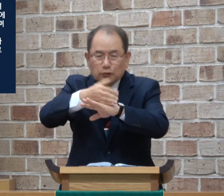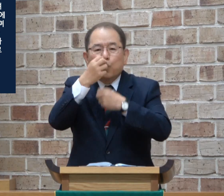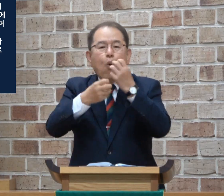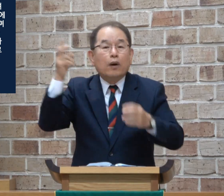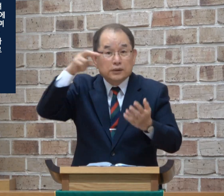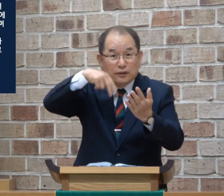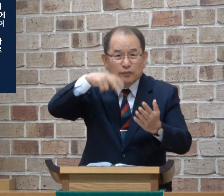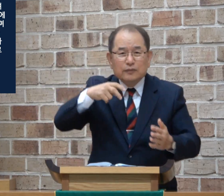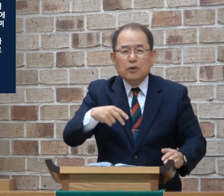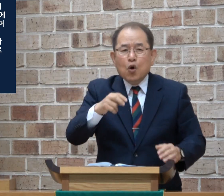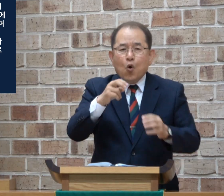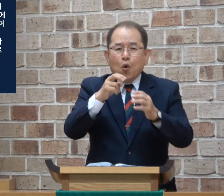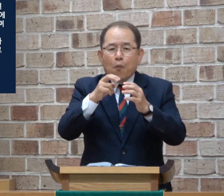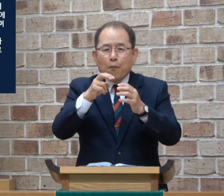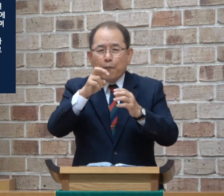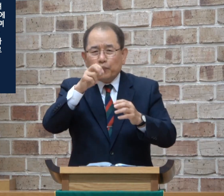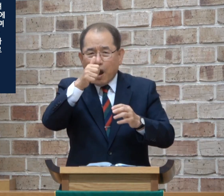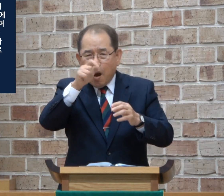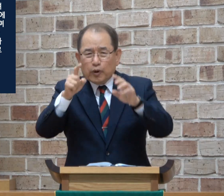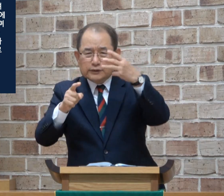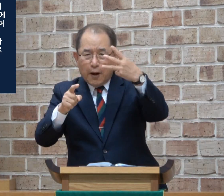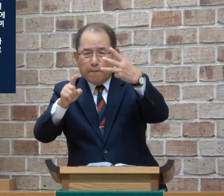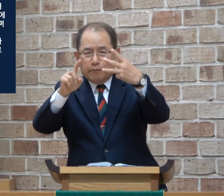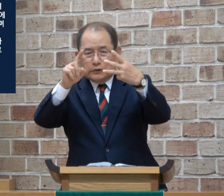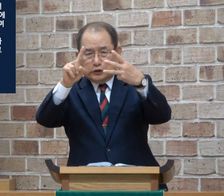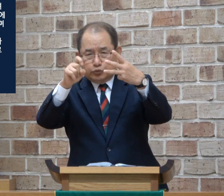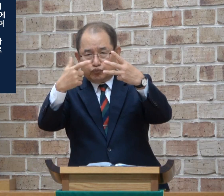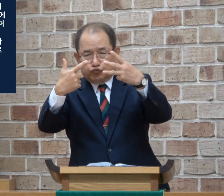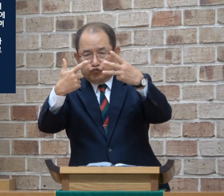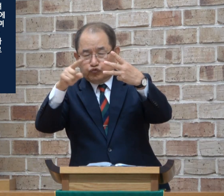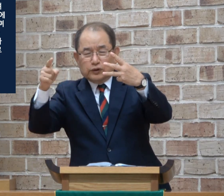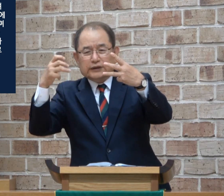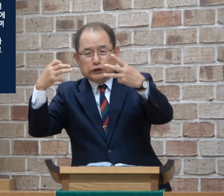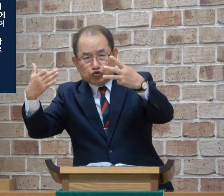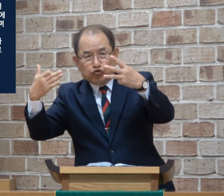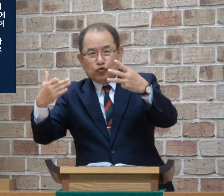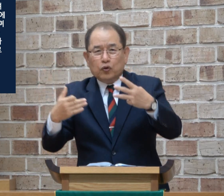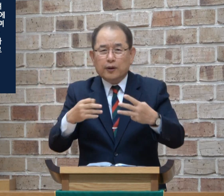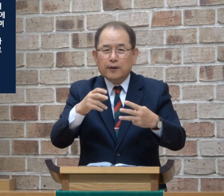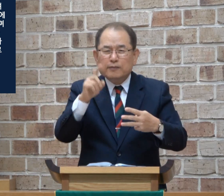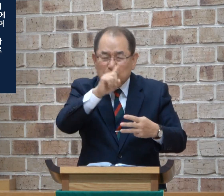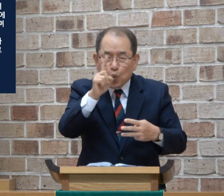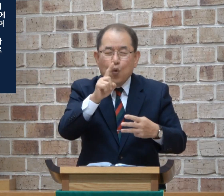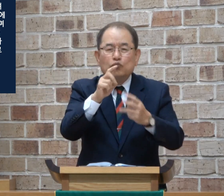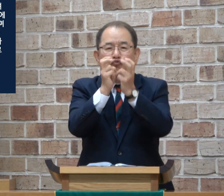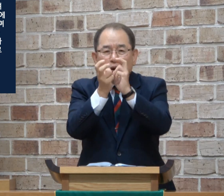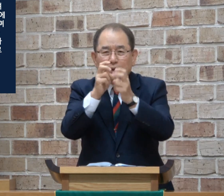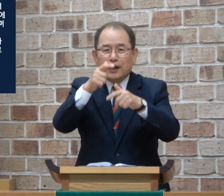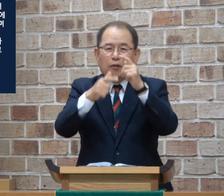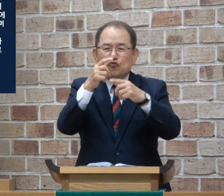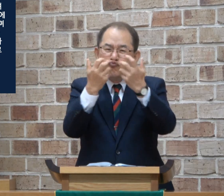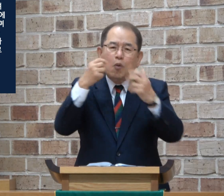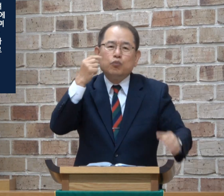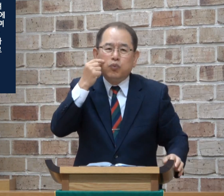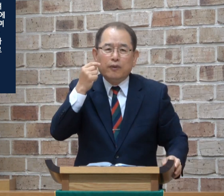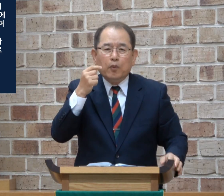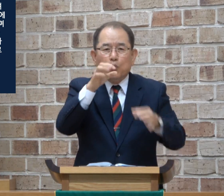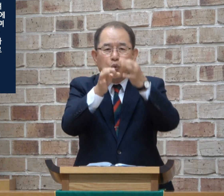하박국 3장 16절에서 19절 말씀. 비록 무화과 나무가 무성하지 못하며 포도나무에 열매가 없으며